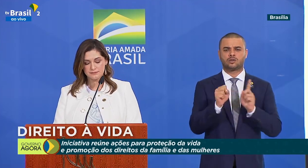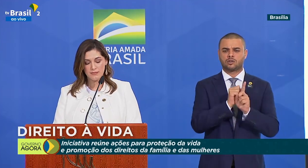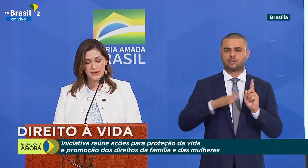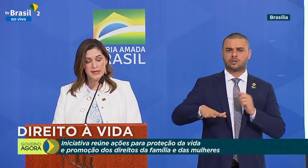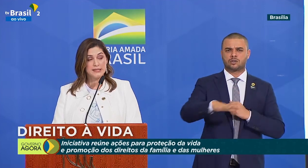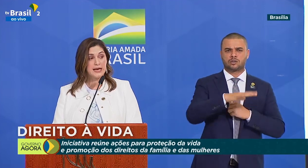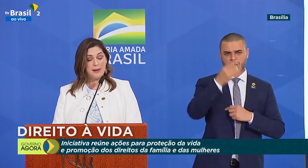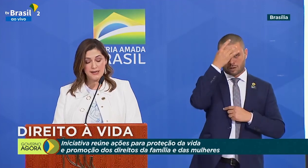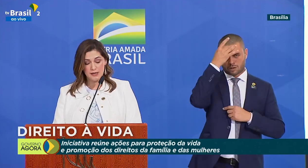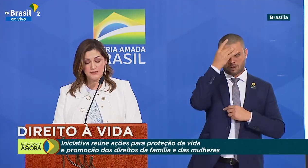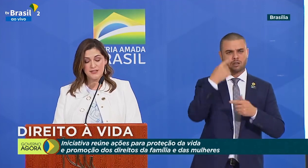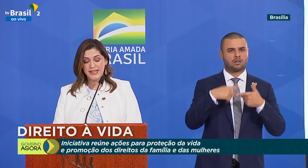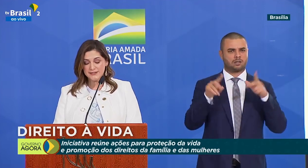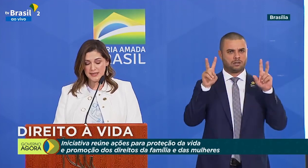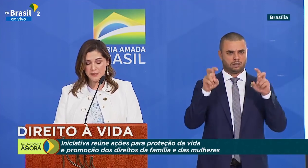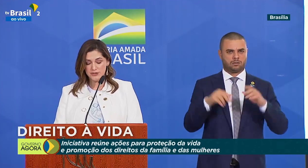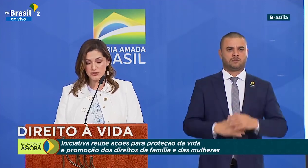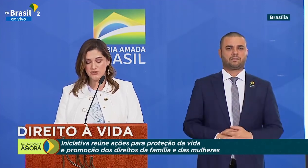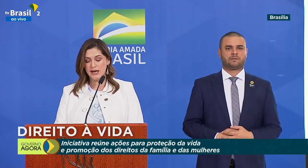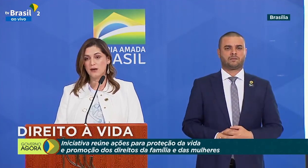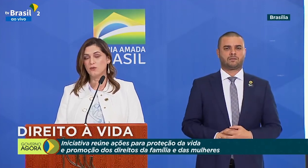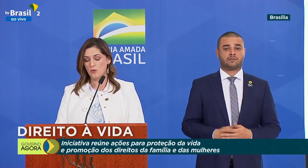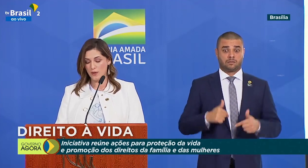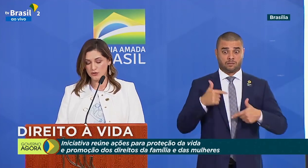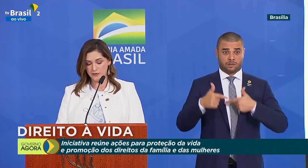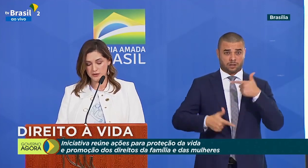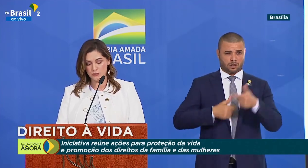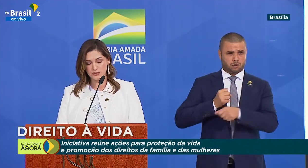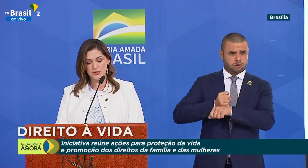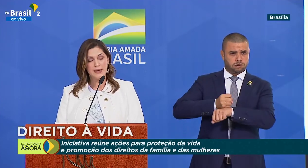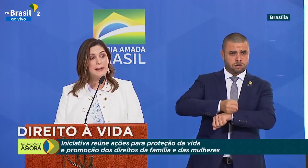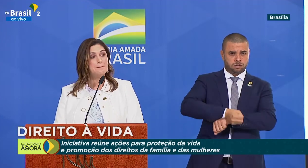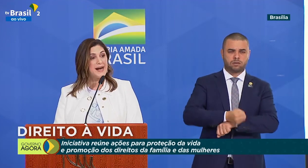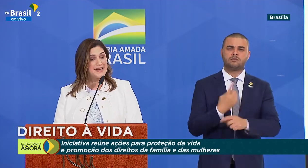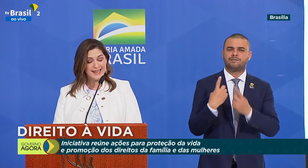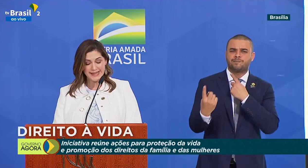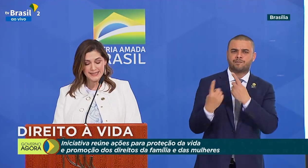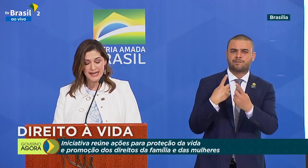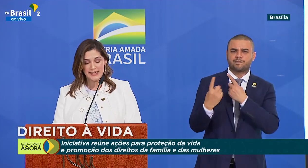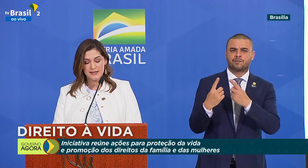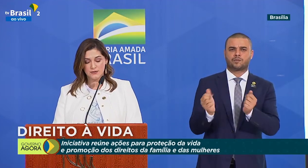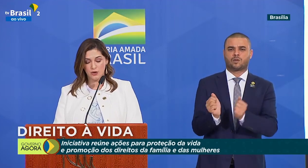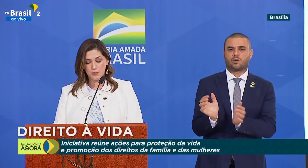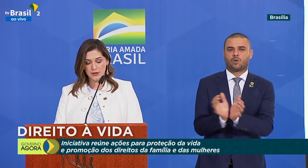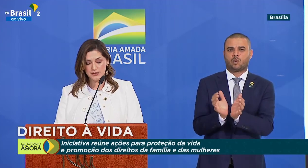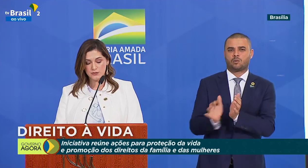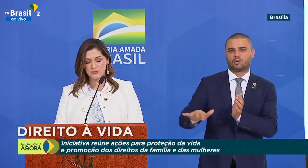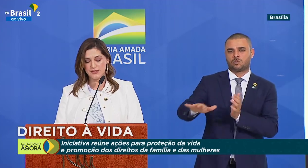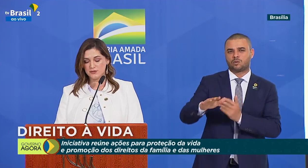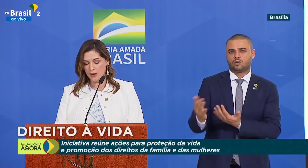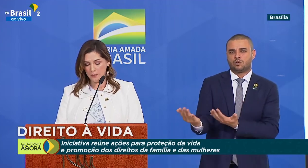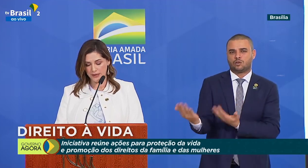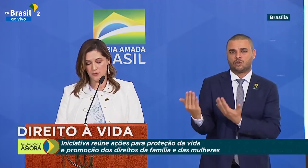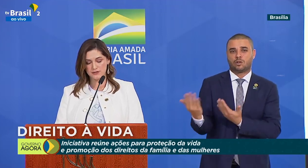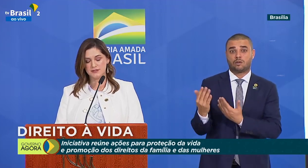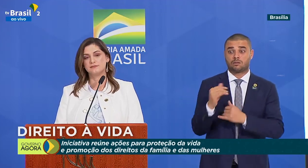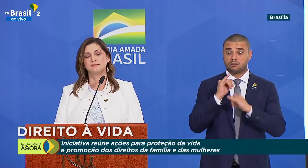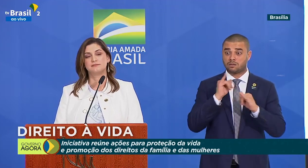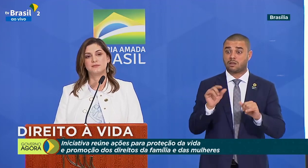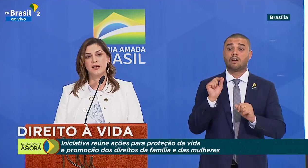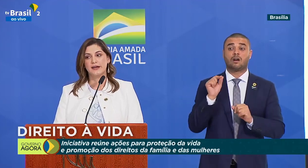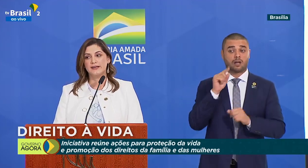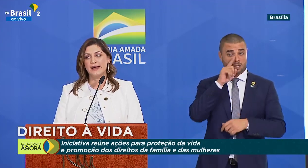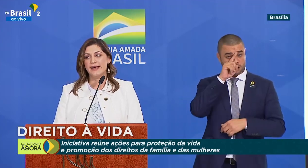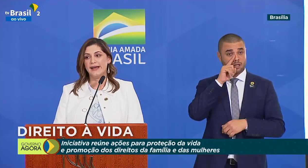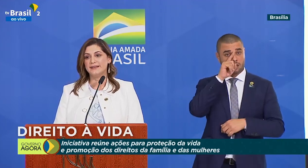temática trabalhamos intensamente um diálogo com a juventude para alertar sobre o risco sexual